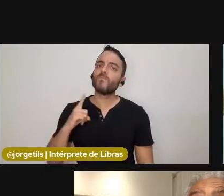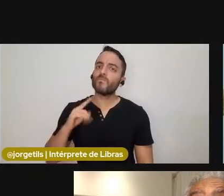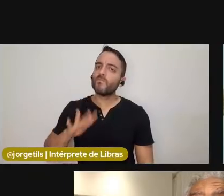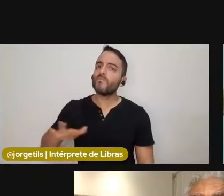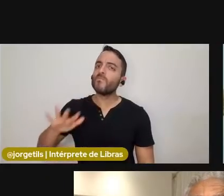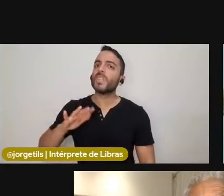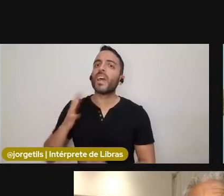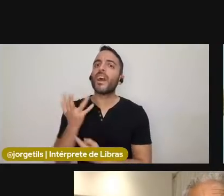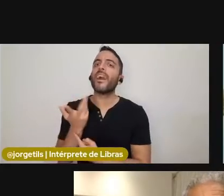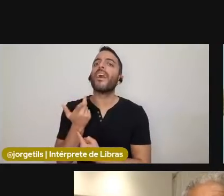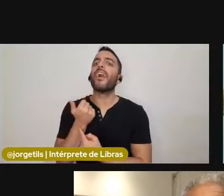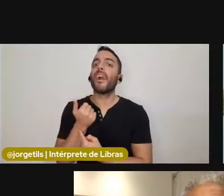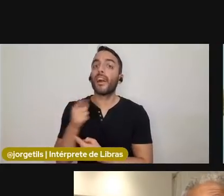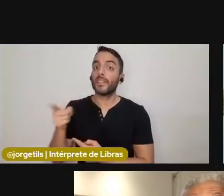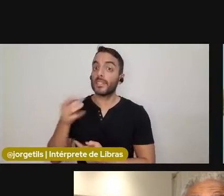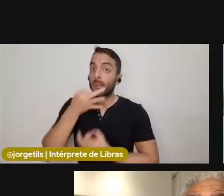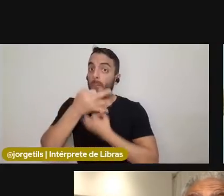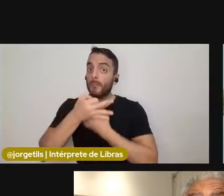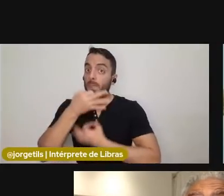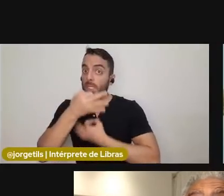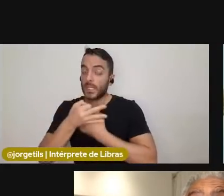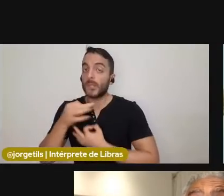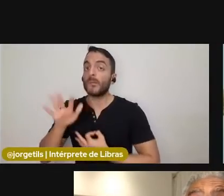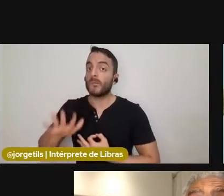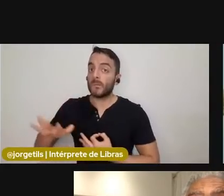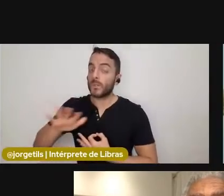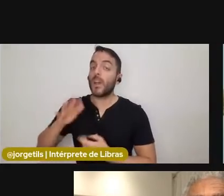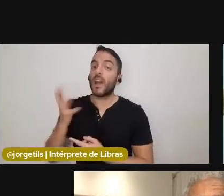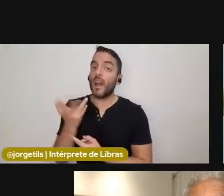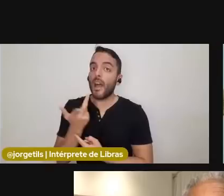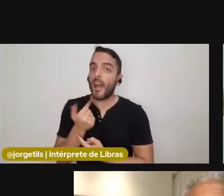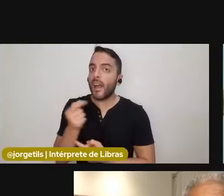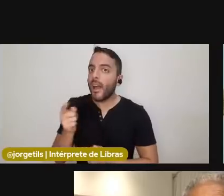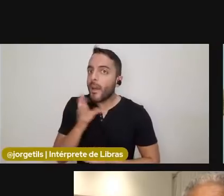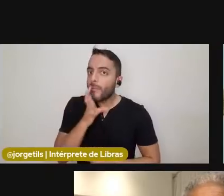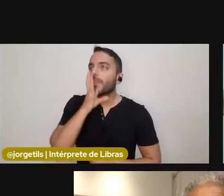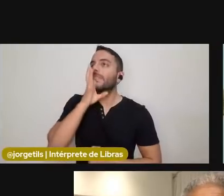grande crítico de arte, um grande apreciador